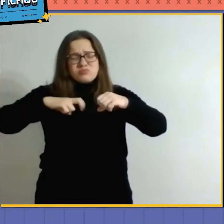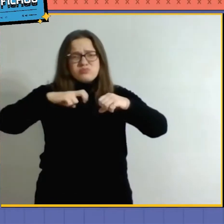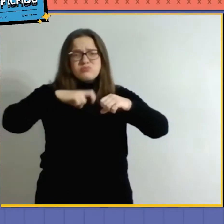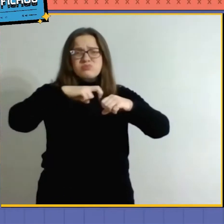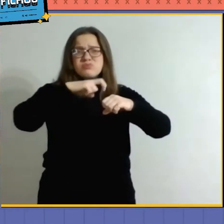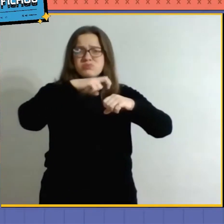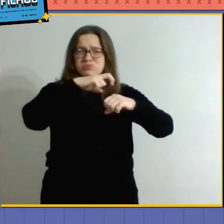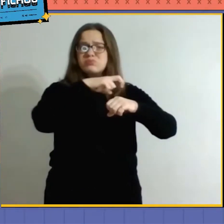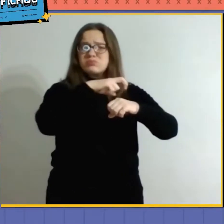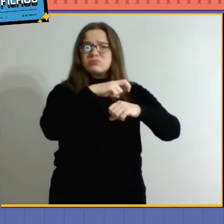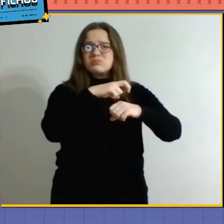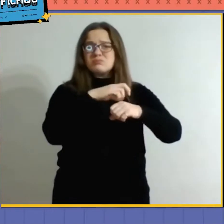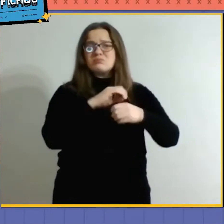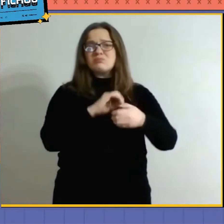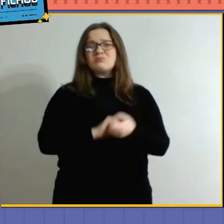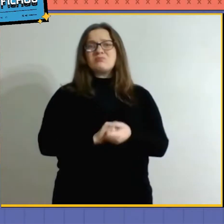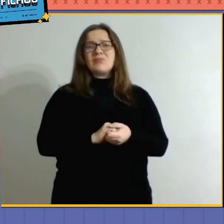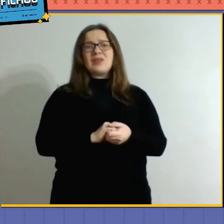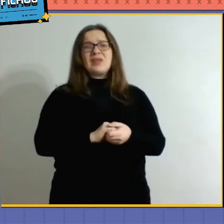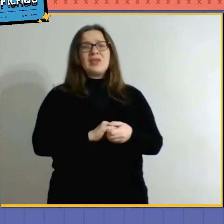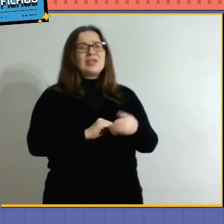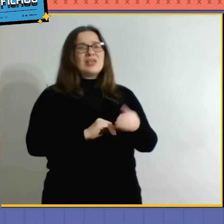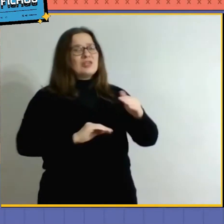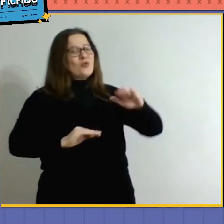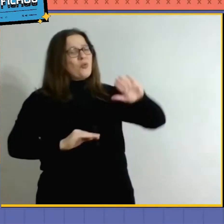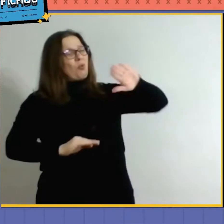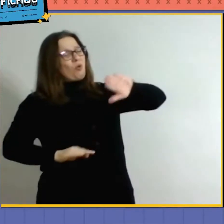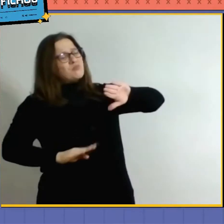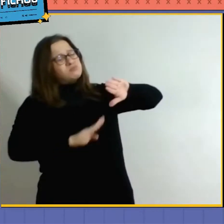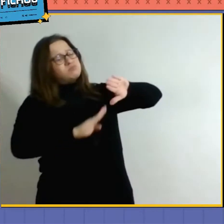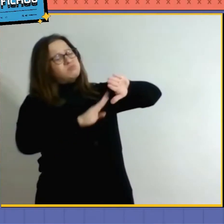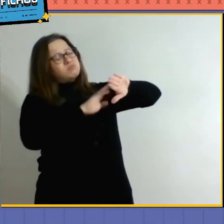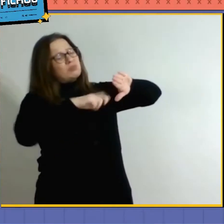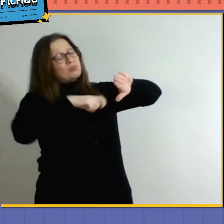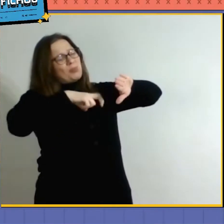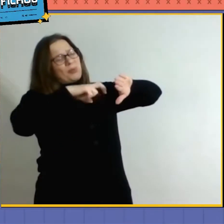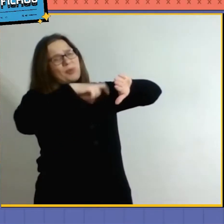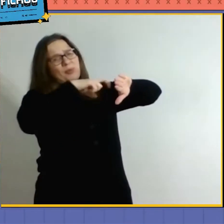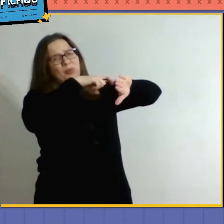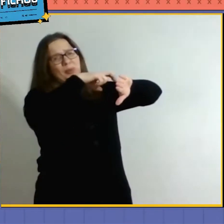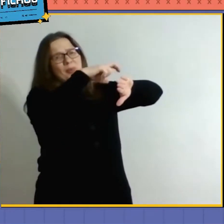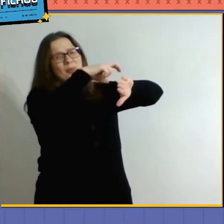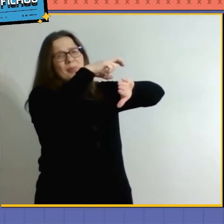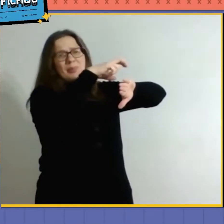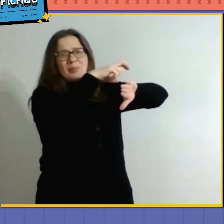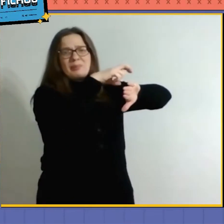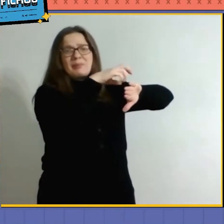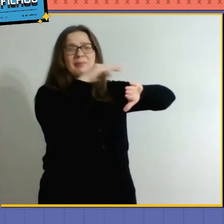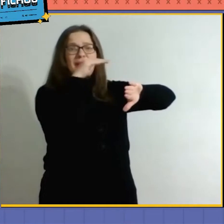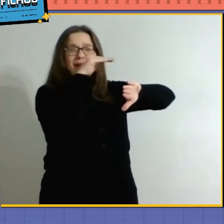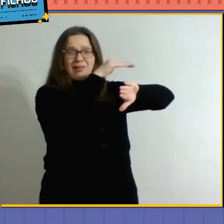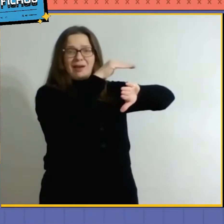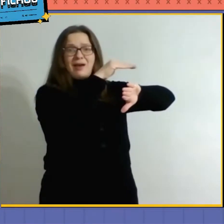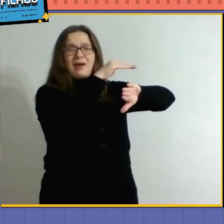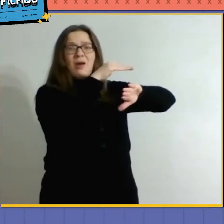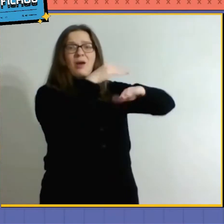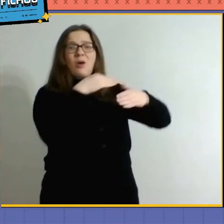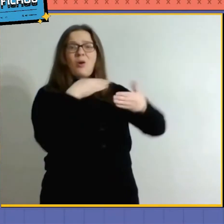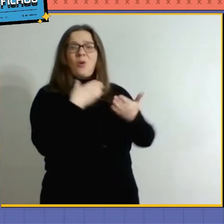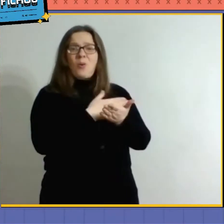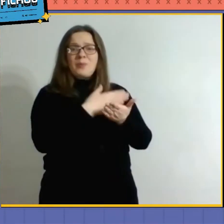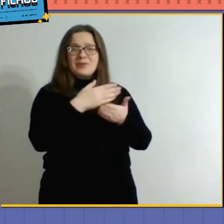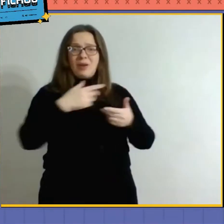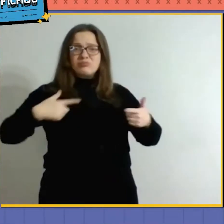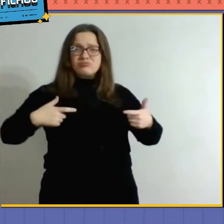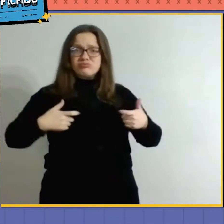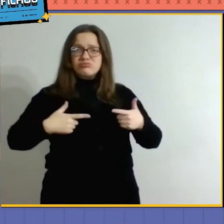de um morro esse morro era bem alto então estilo que escalar o morro para chegar é de batalha para vocês terem uma